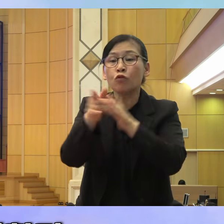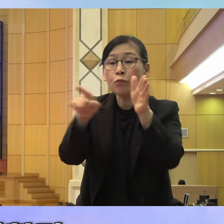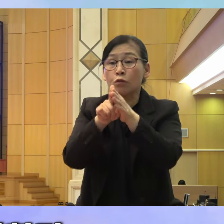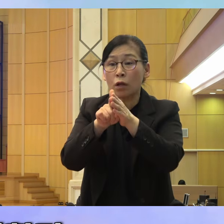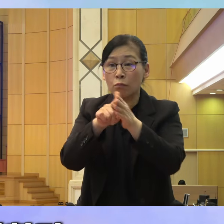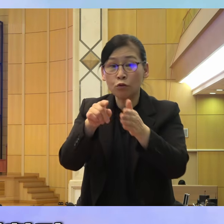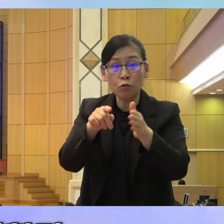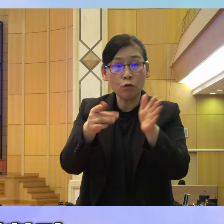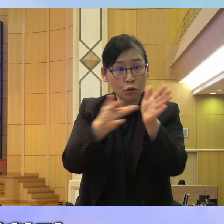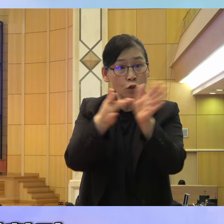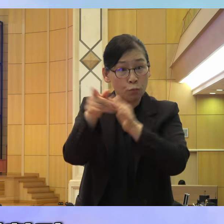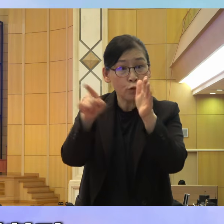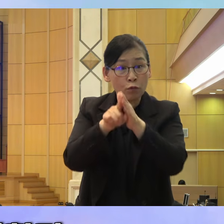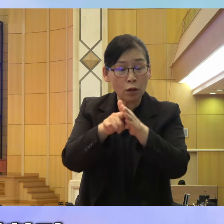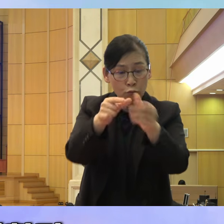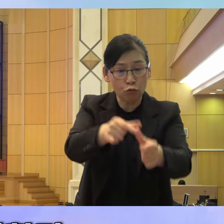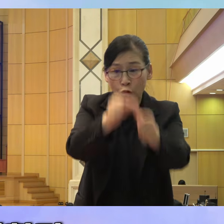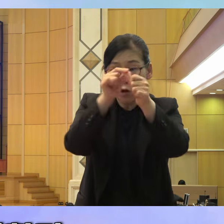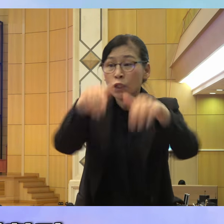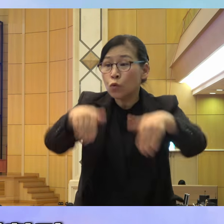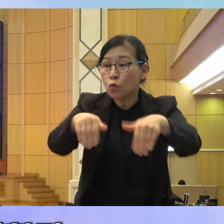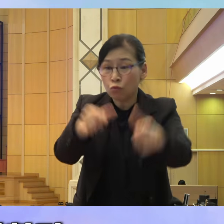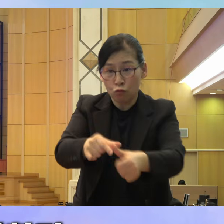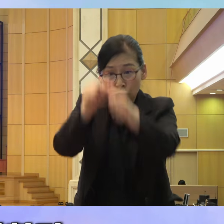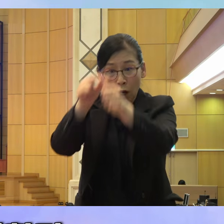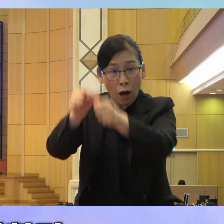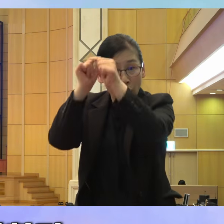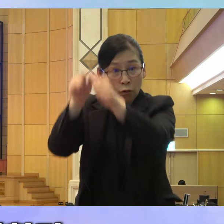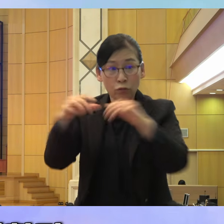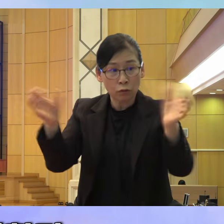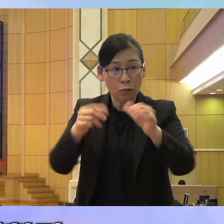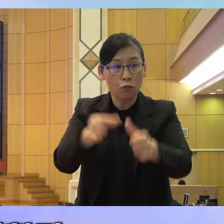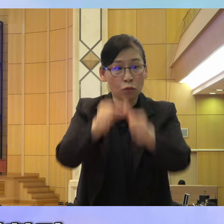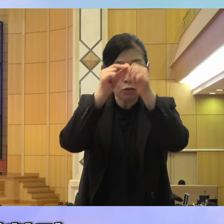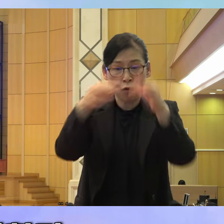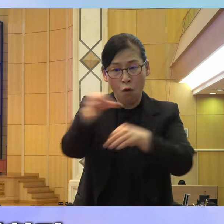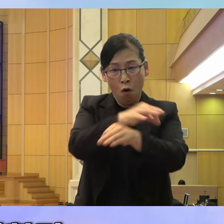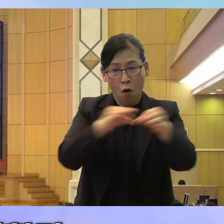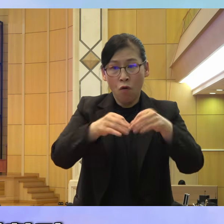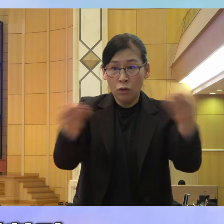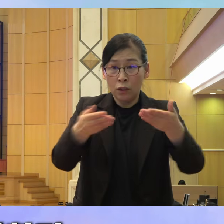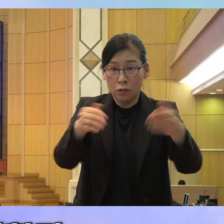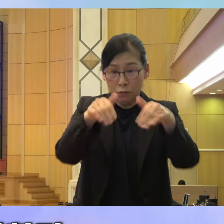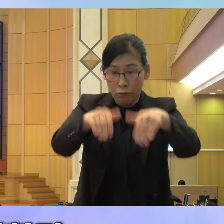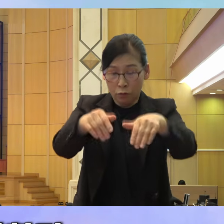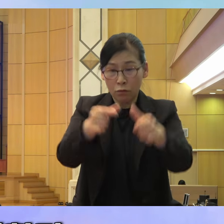직원들을, 믿는 사람들을 모집해서 직원을,